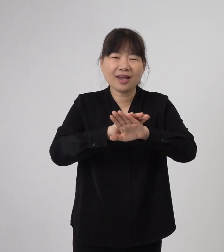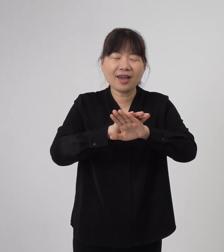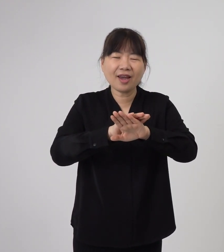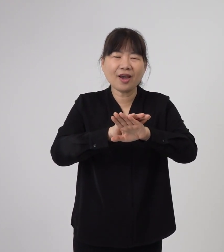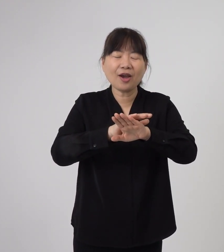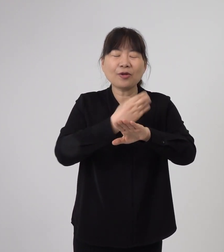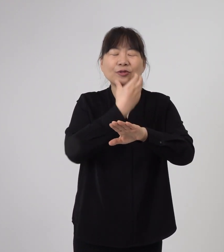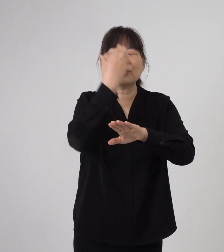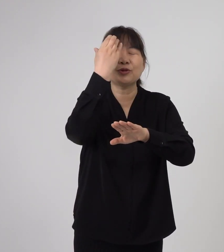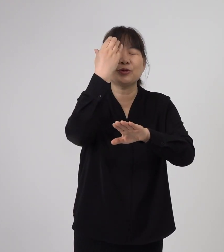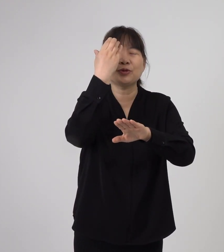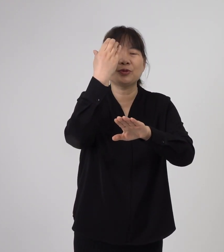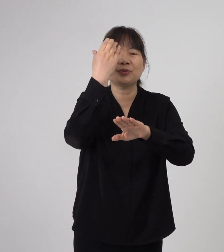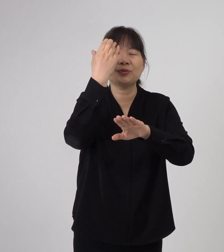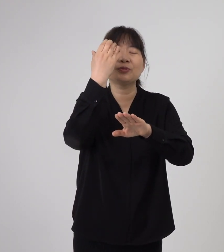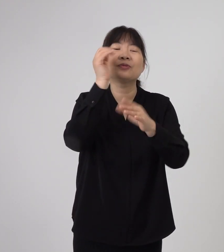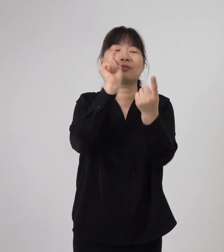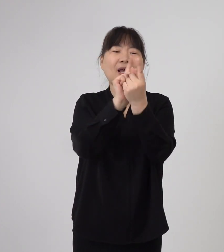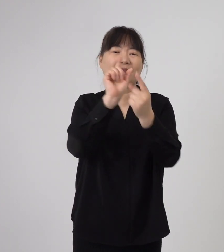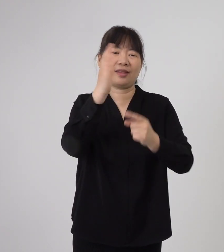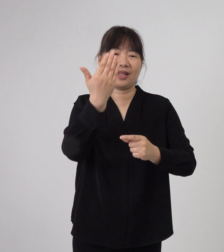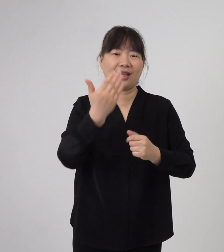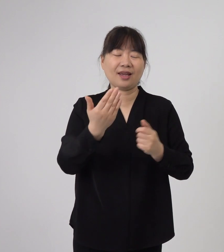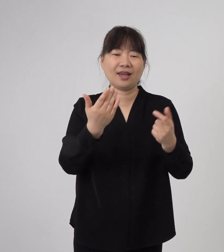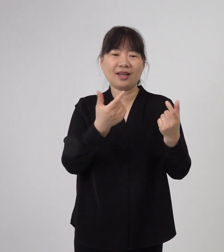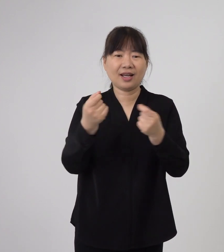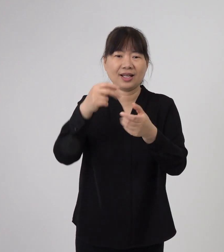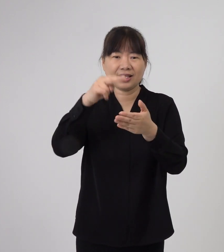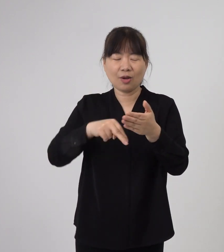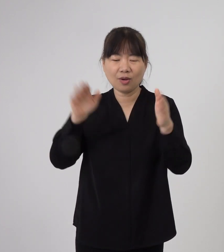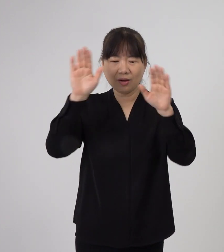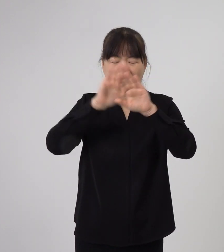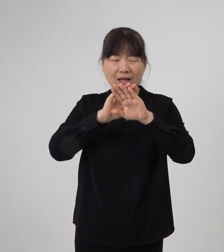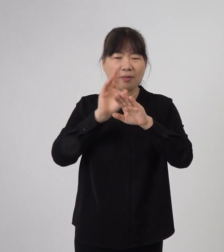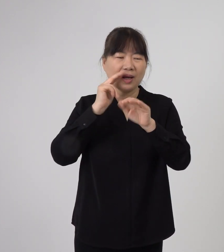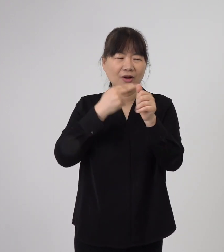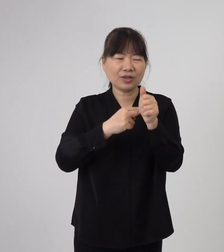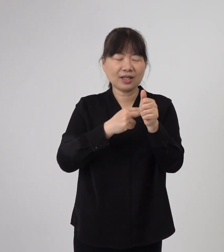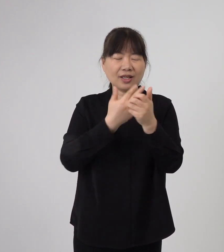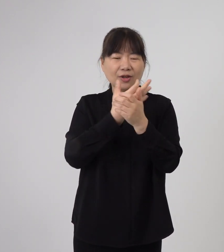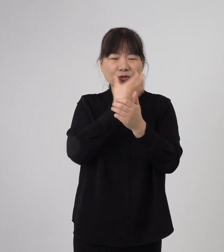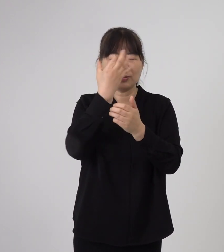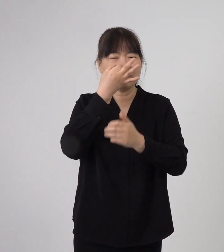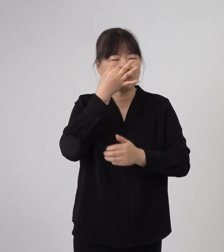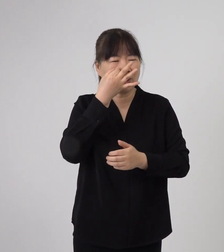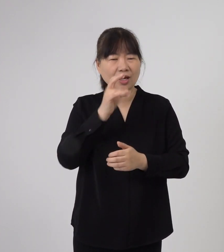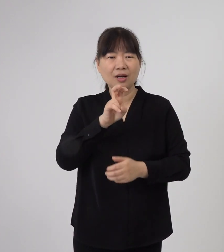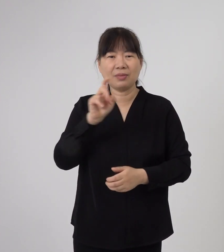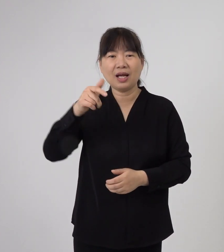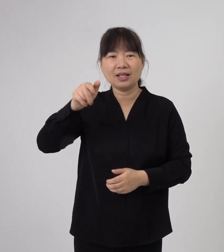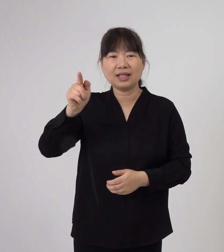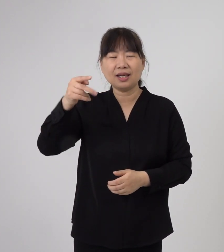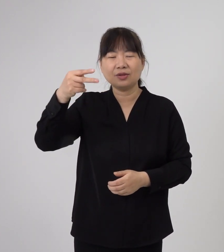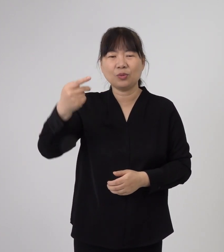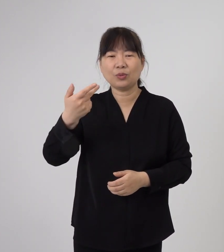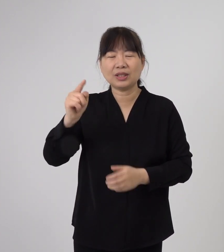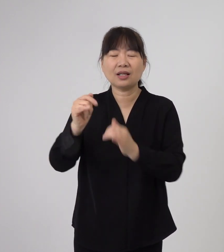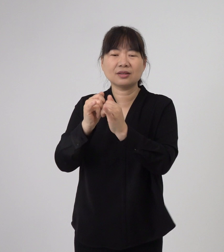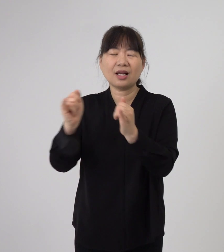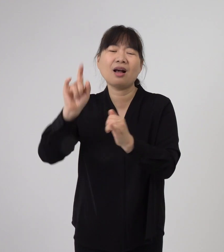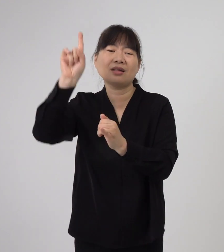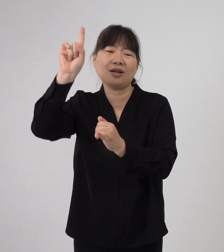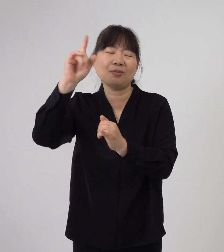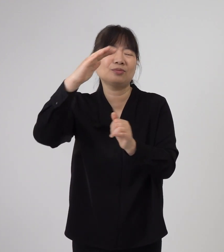이 환상을 같이 한번 읽어보십시다. 시작. 밤에 환상이 바울에게 보이니 마게도냐 사람 하나가 서서 그에게